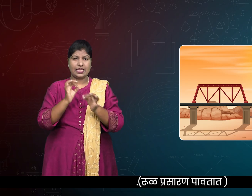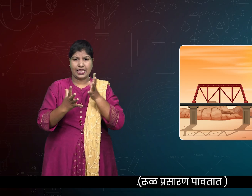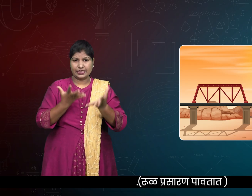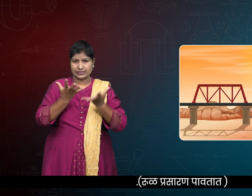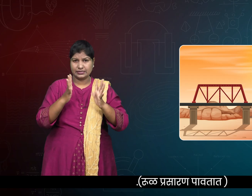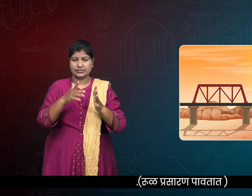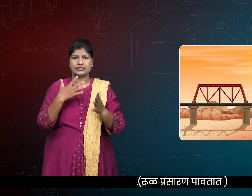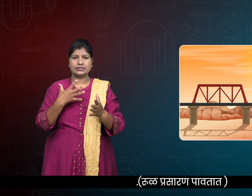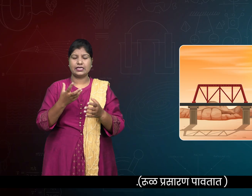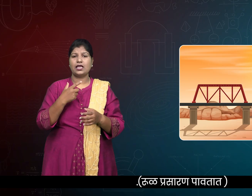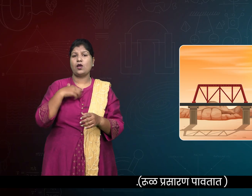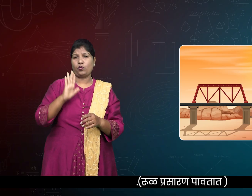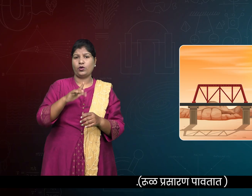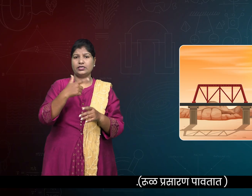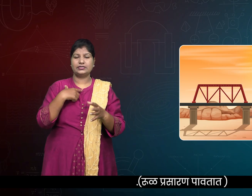रूळ प्रसारण पावतात.